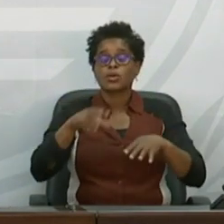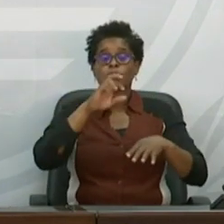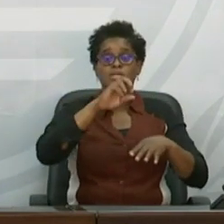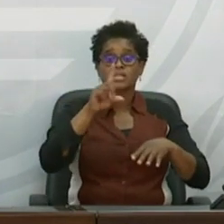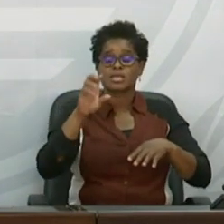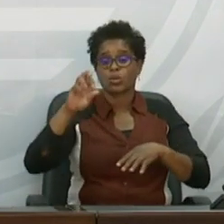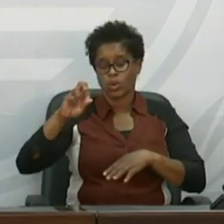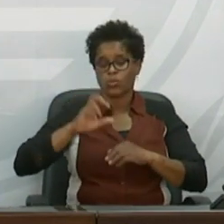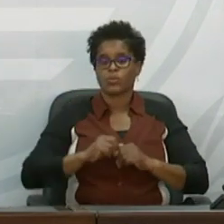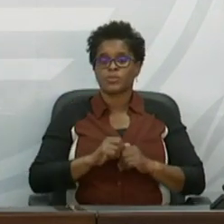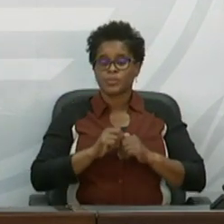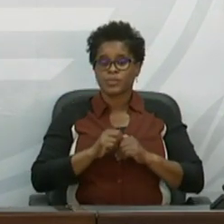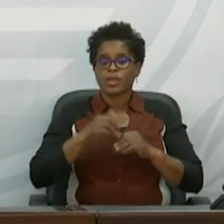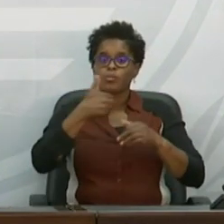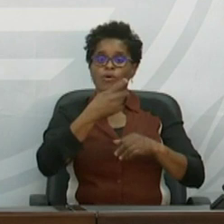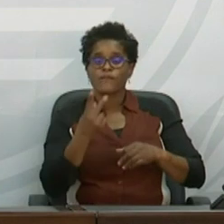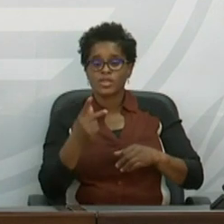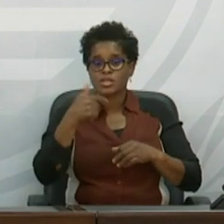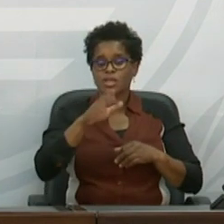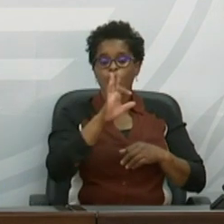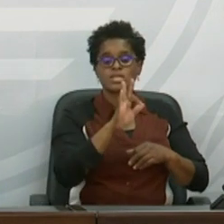868, Boa Vista